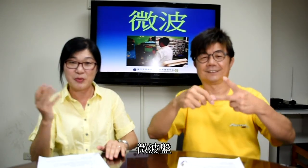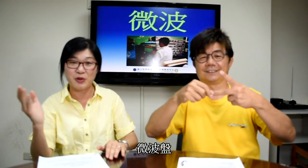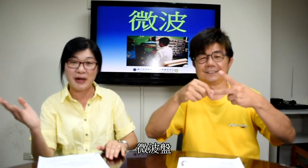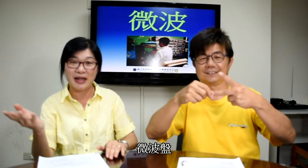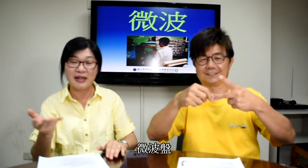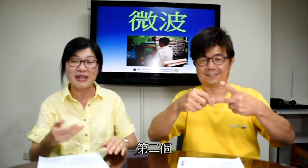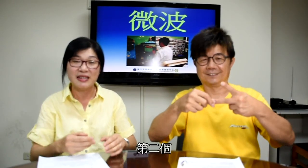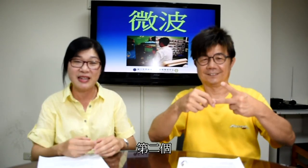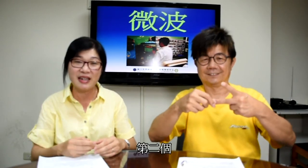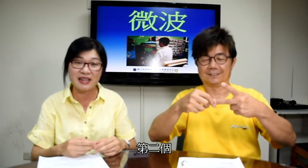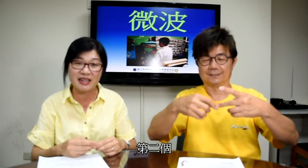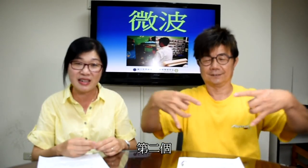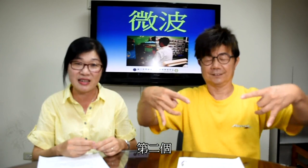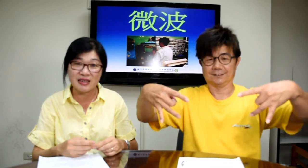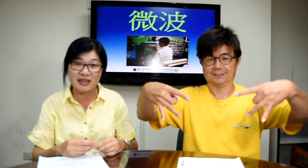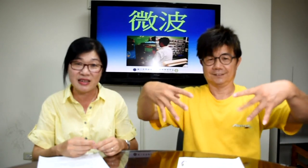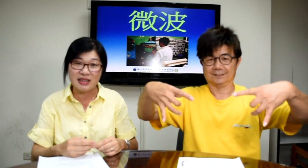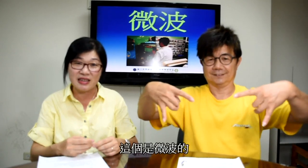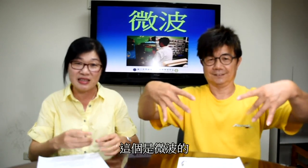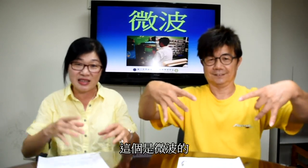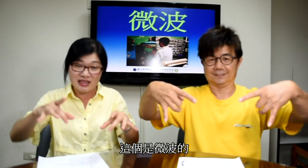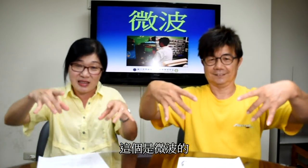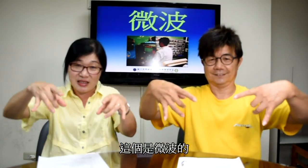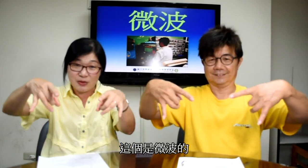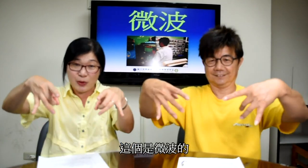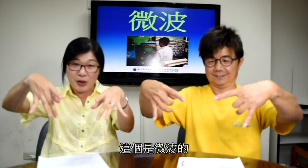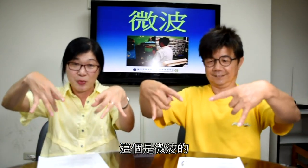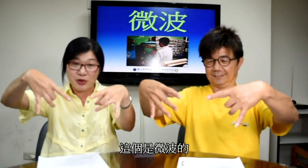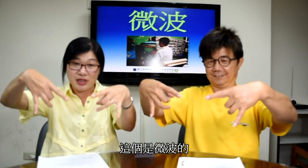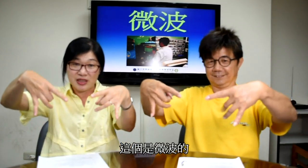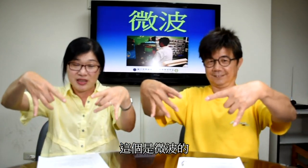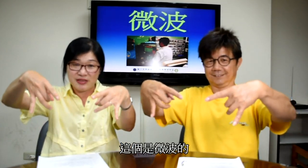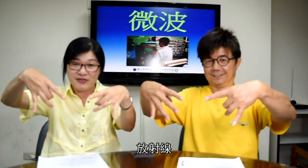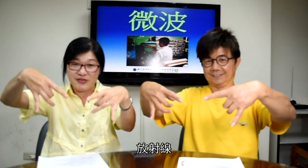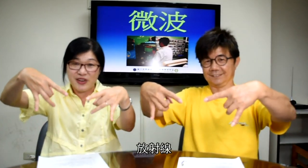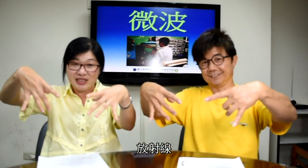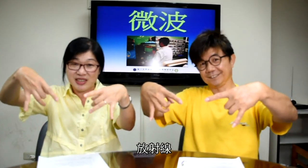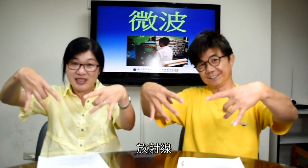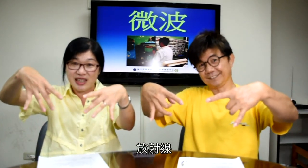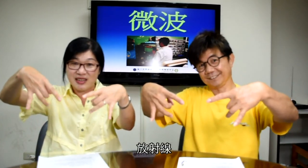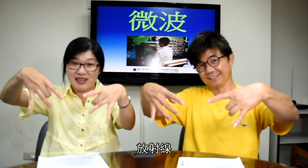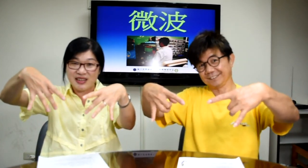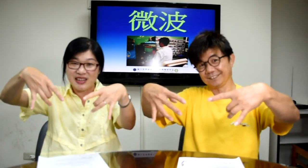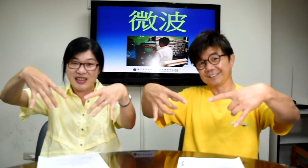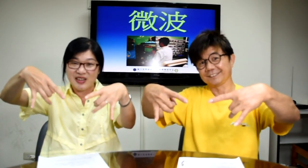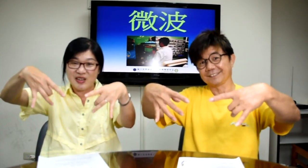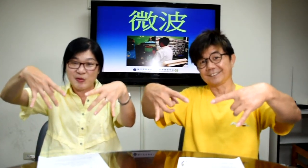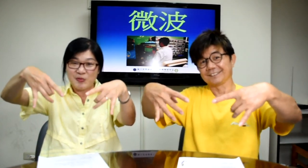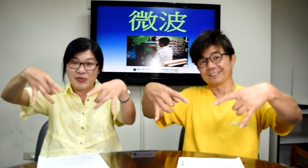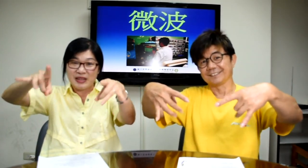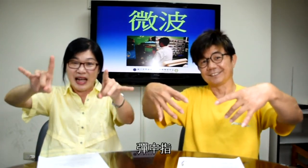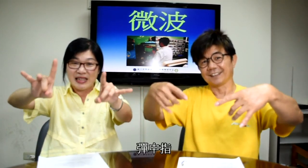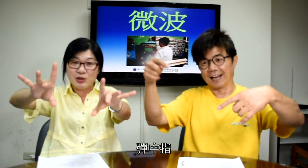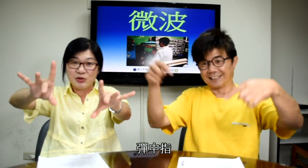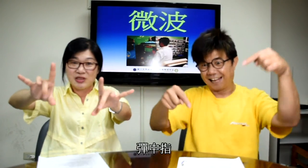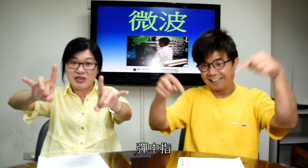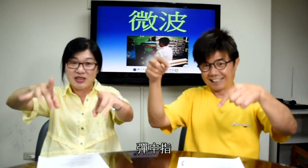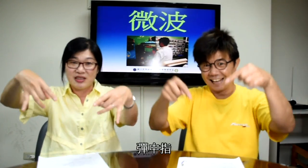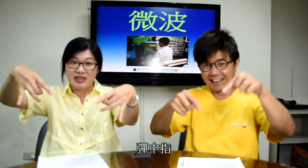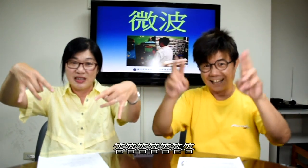盘。第二个，这个是微波的放射线，弹中指，哒